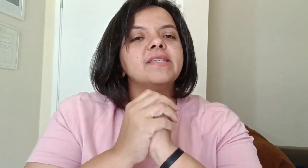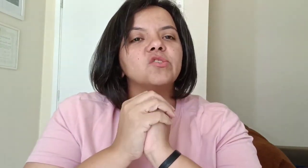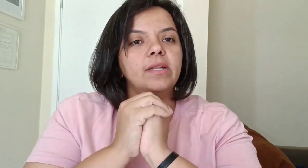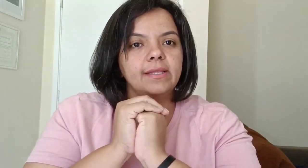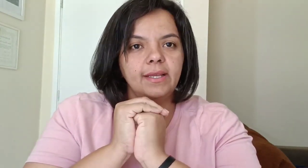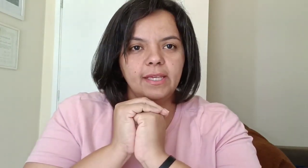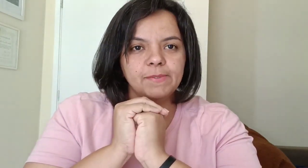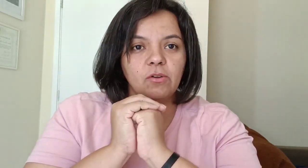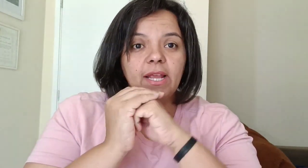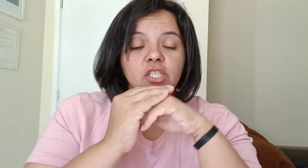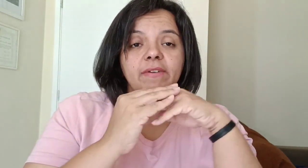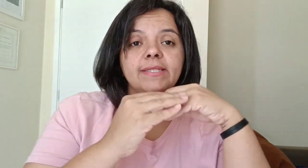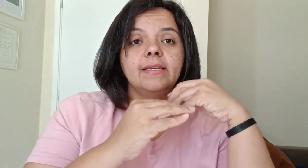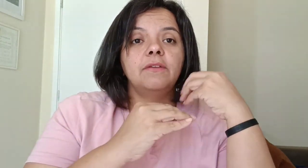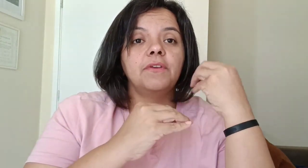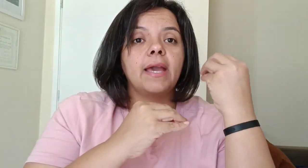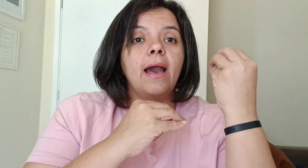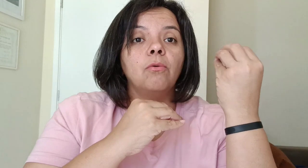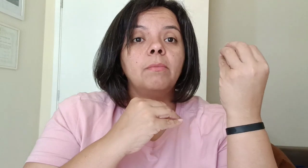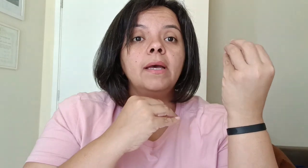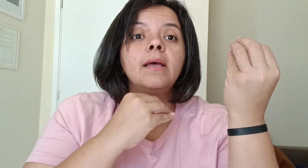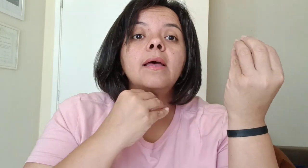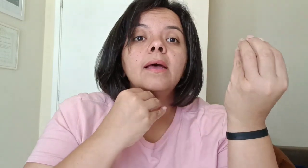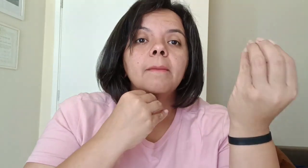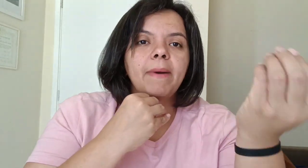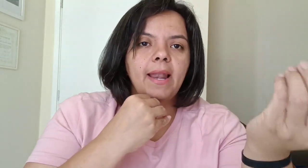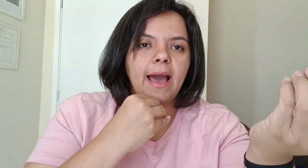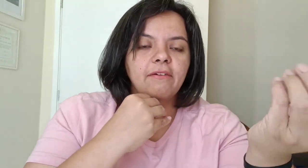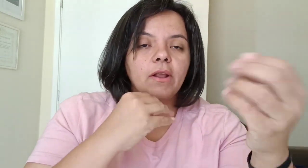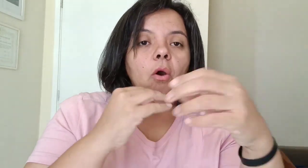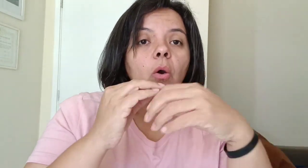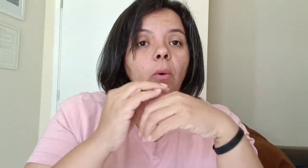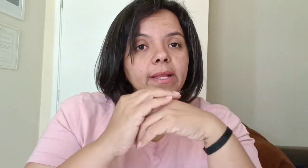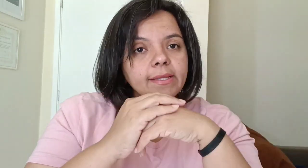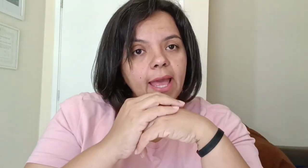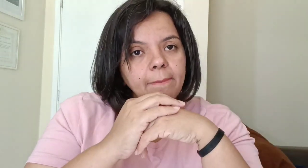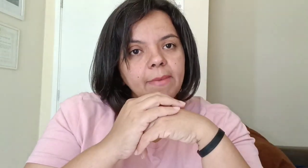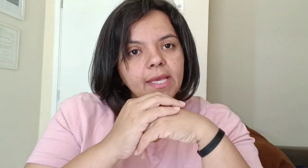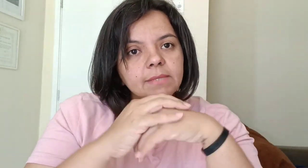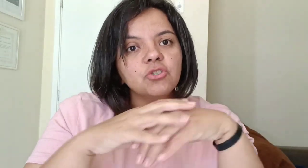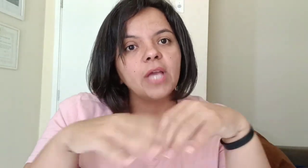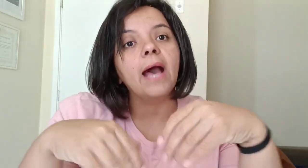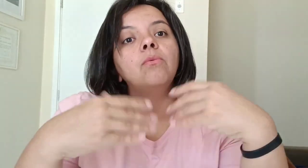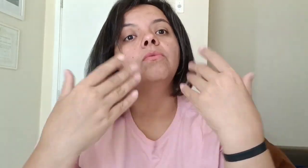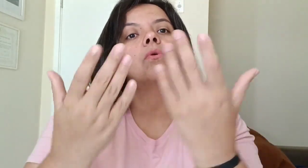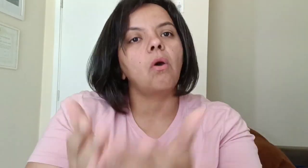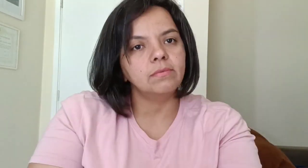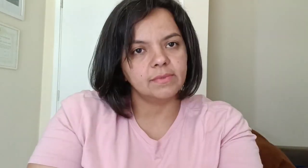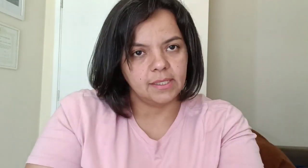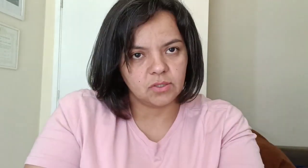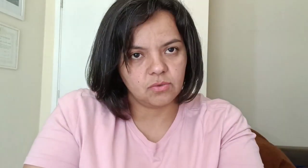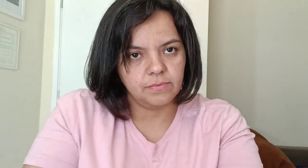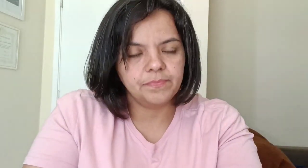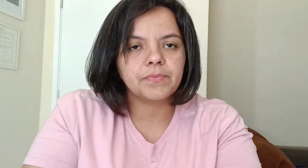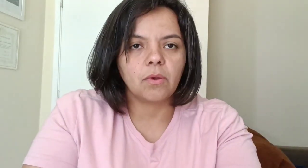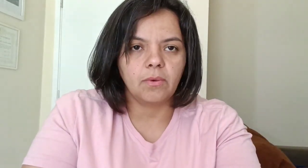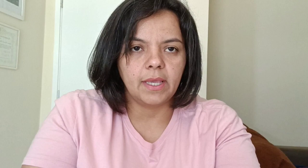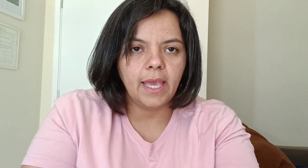ser só a letra Y, ela já vai significar uma palavra, ou até mesmo já um contexto,